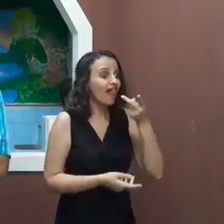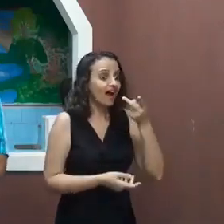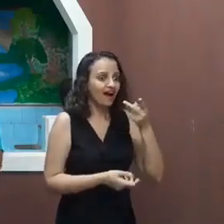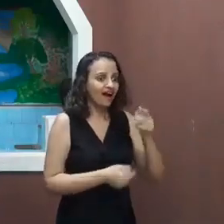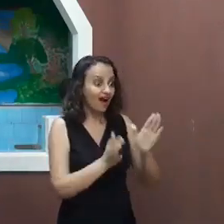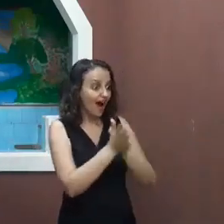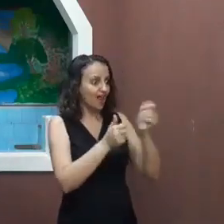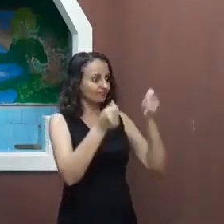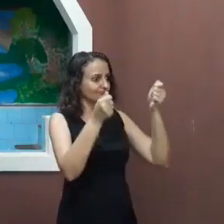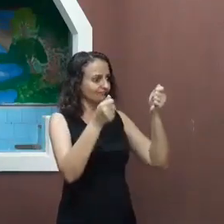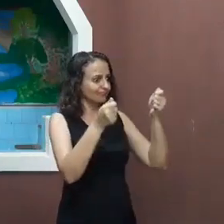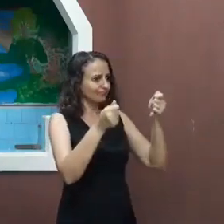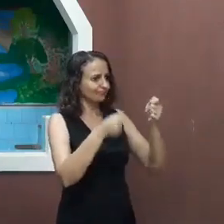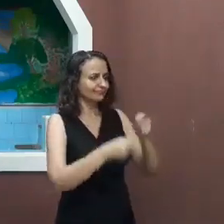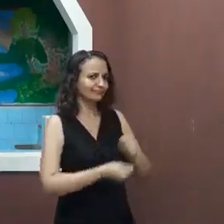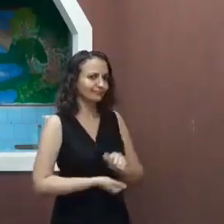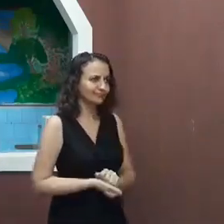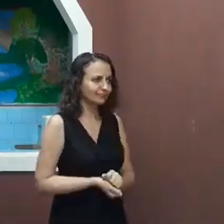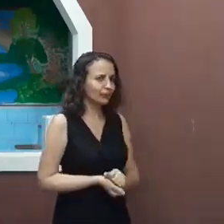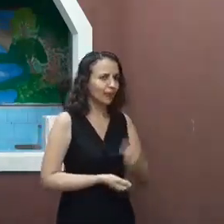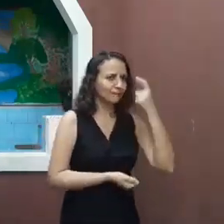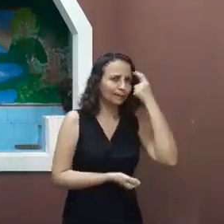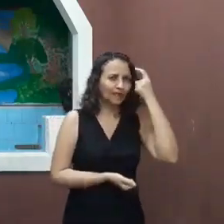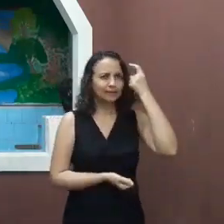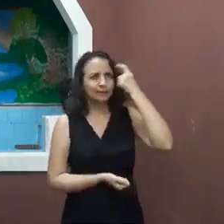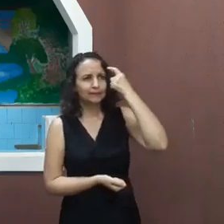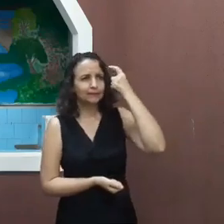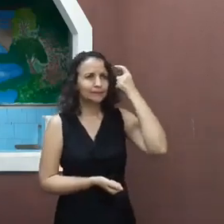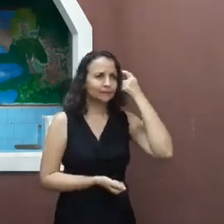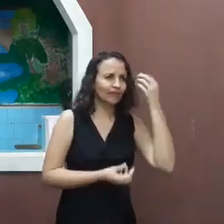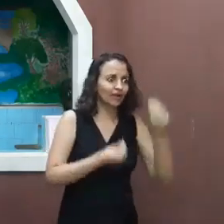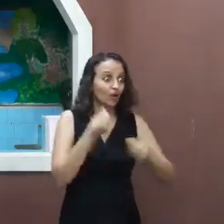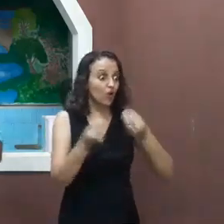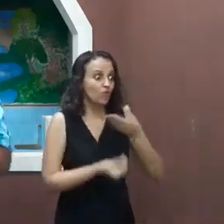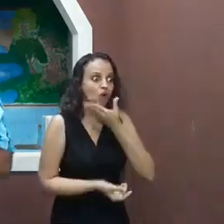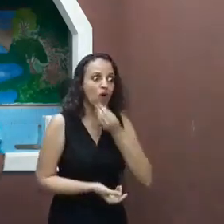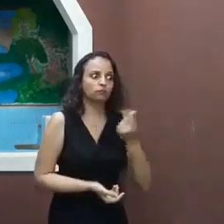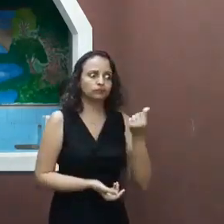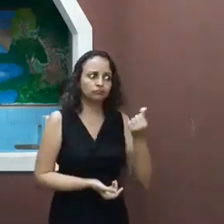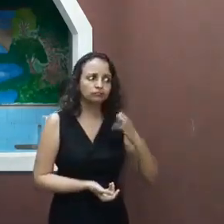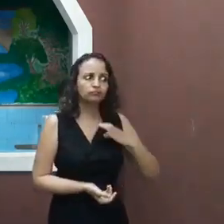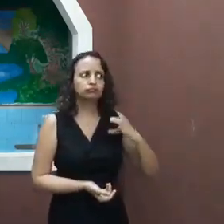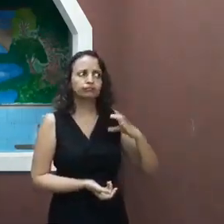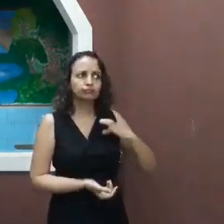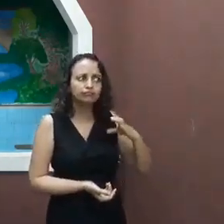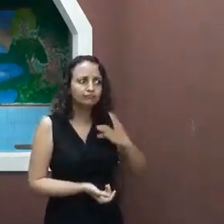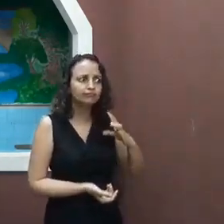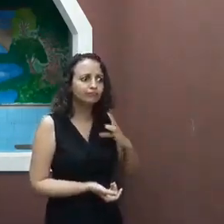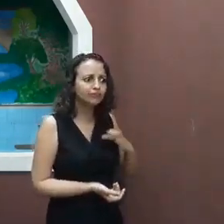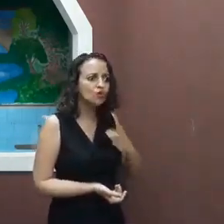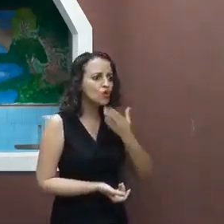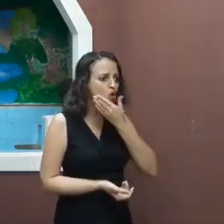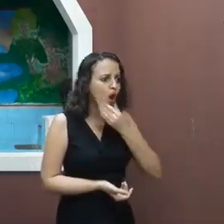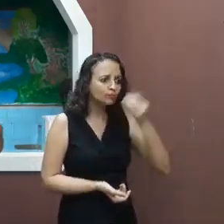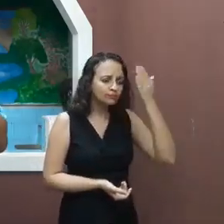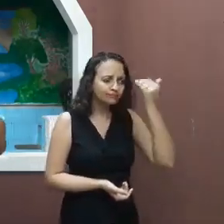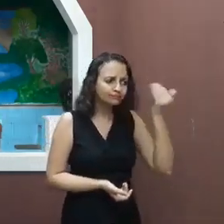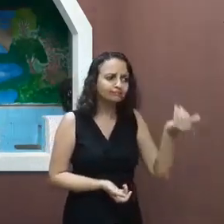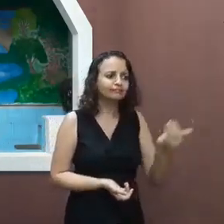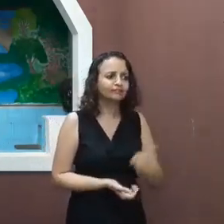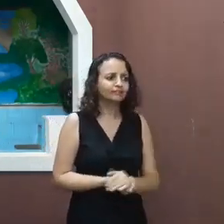mas ele falou, vai ter que achar um jeito. Esse homem tinha dinheiro.